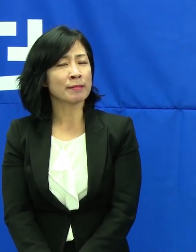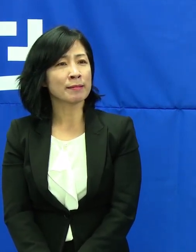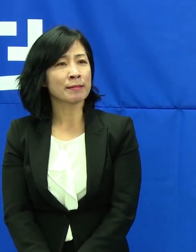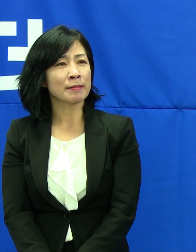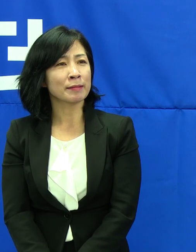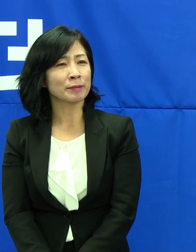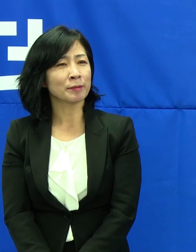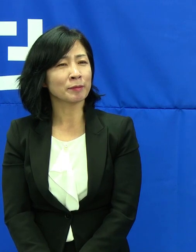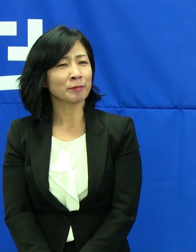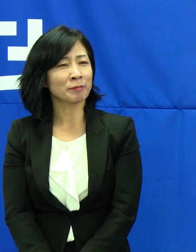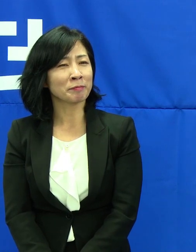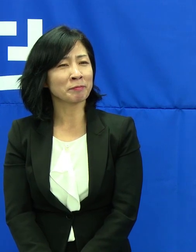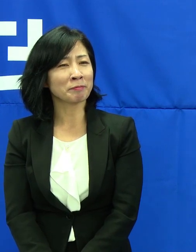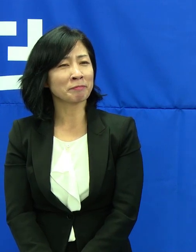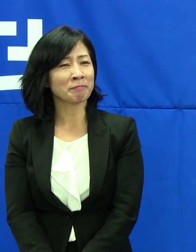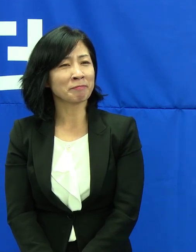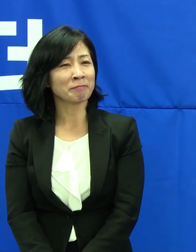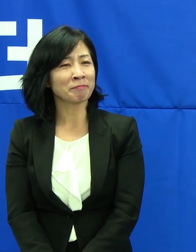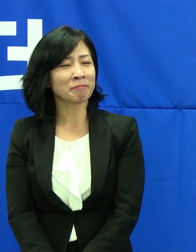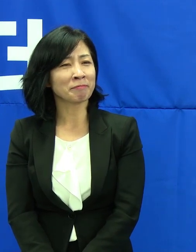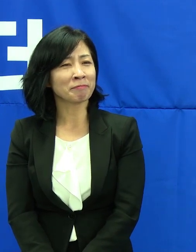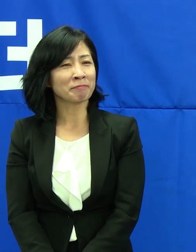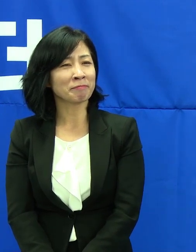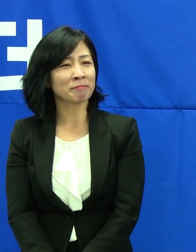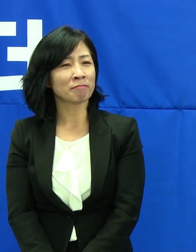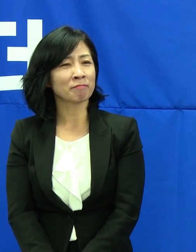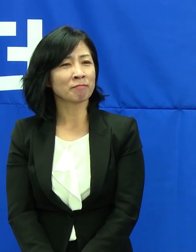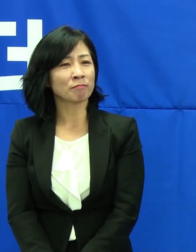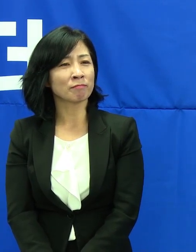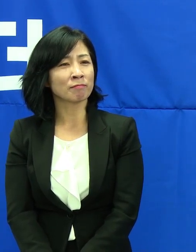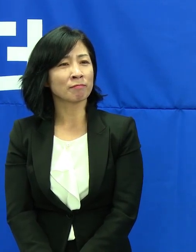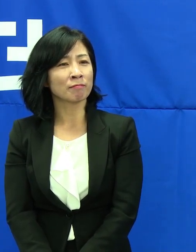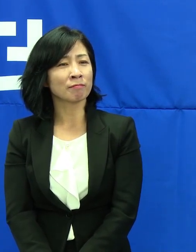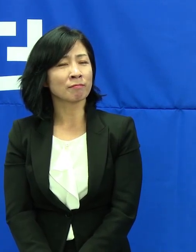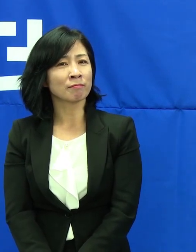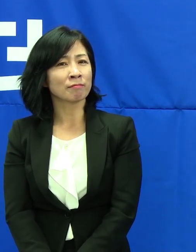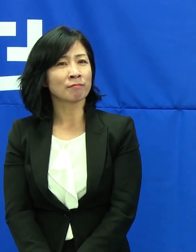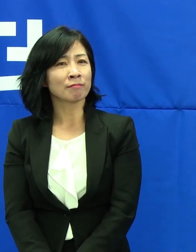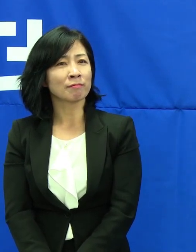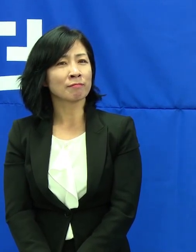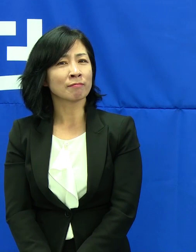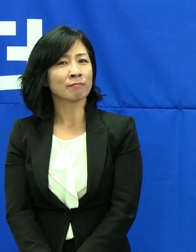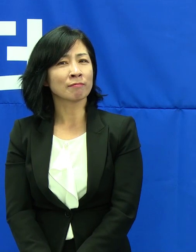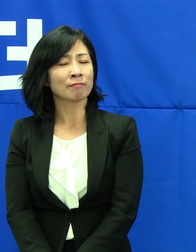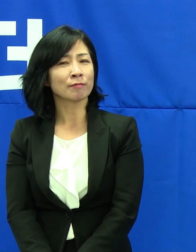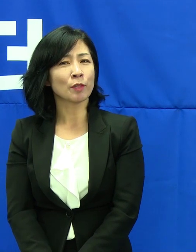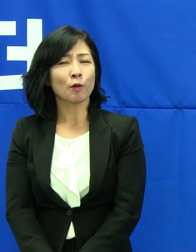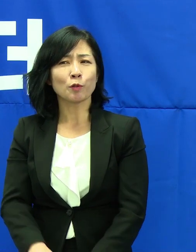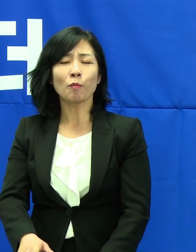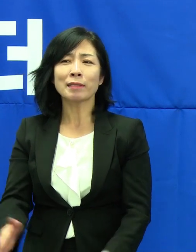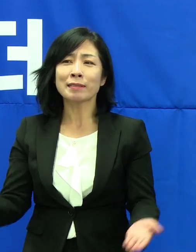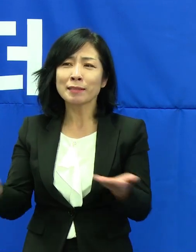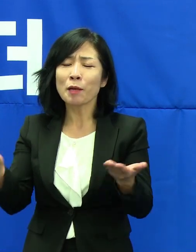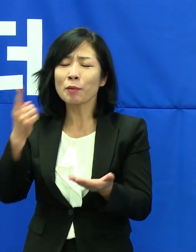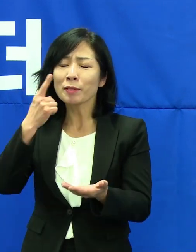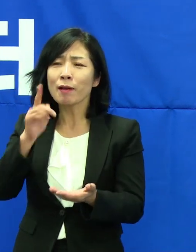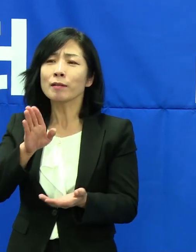감사합니다. 예, 해보니까 어려운 게 많더라고요.